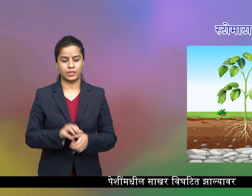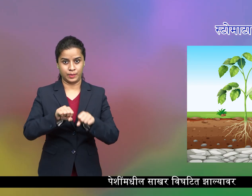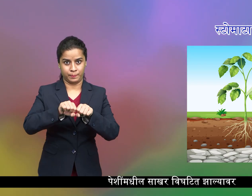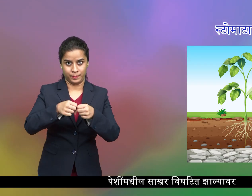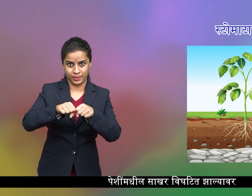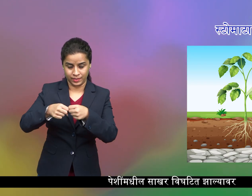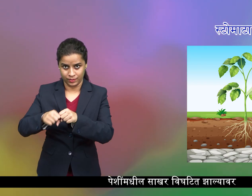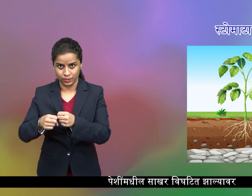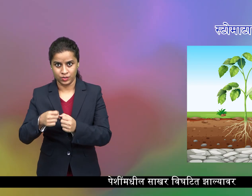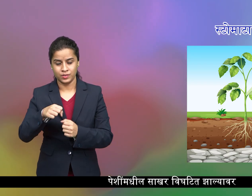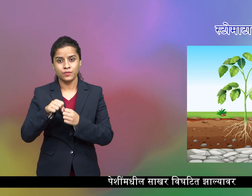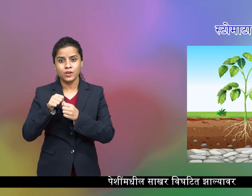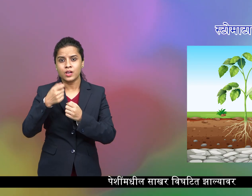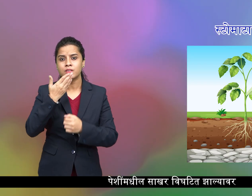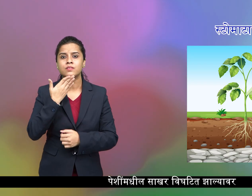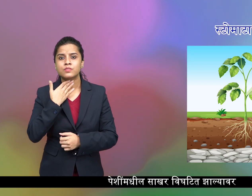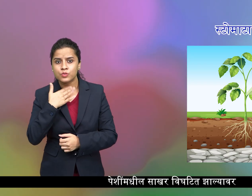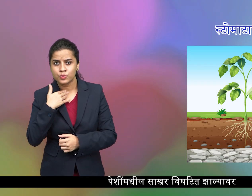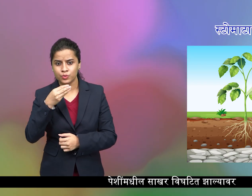पेशीमधील साखर विघटित झाल्यावर